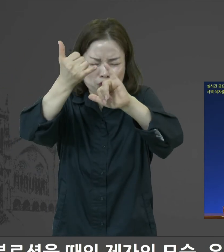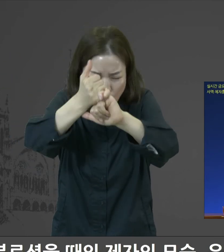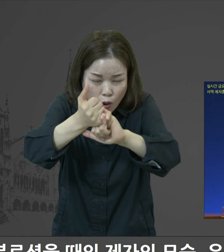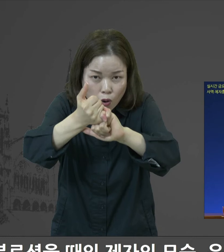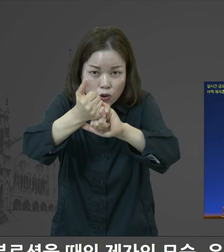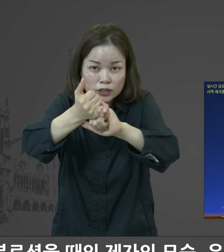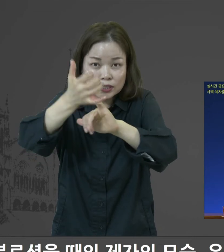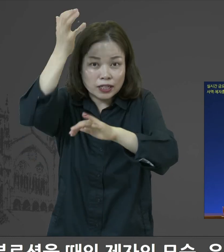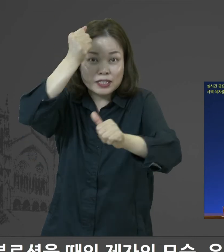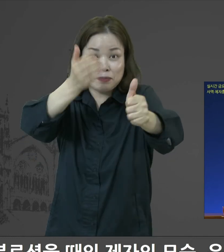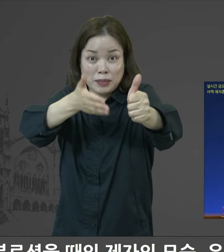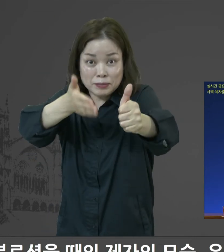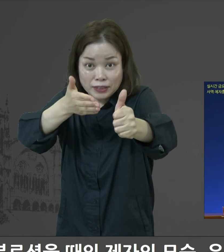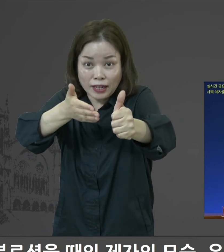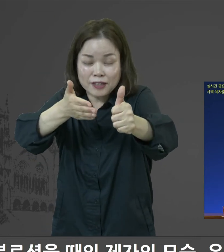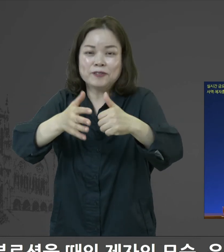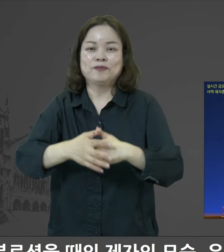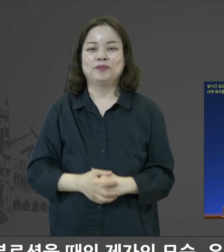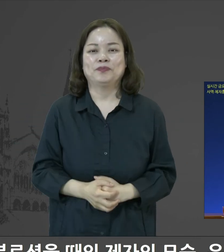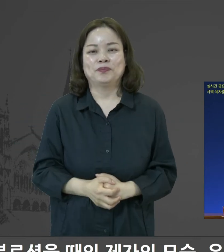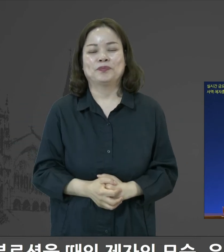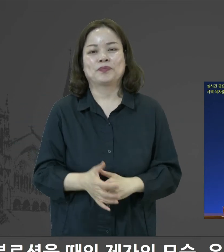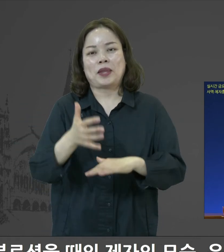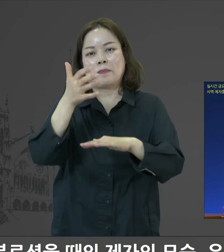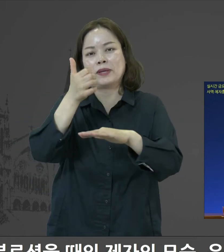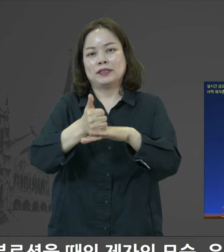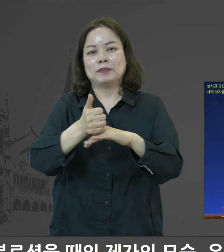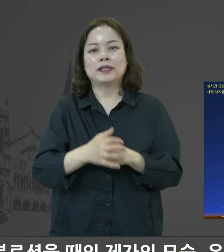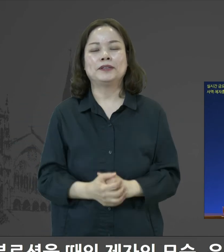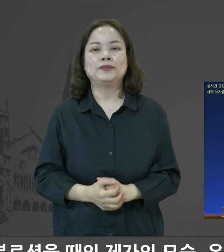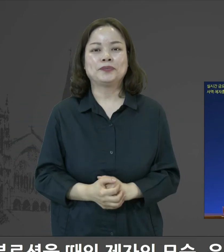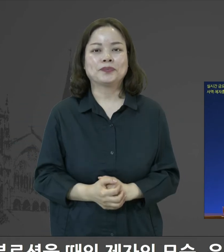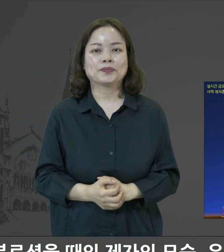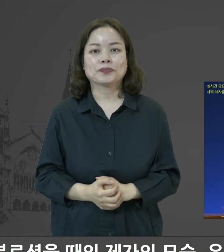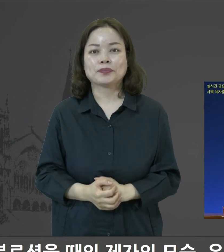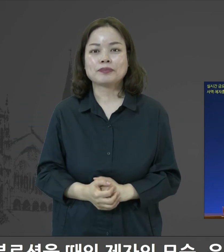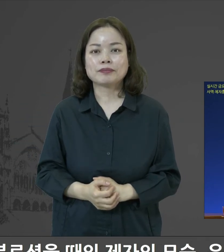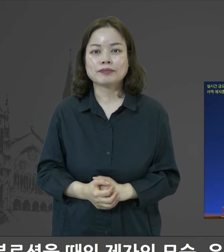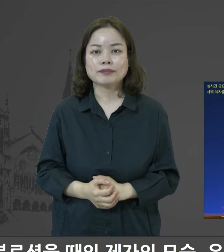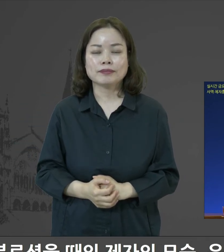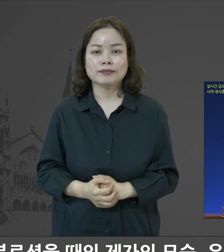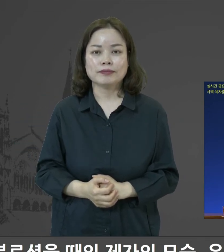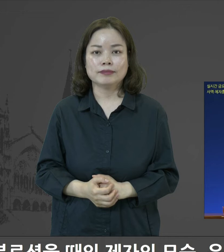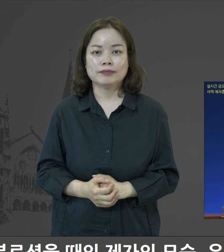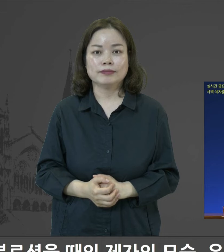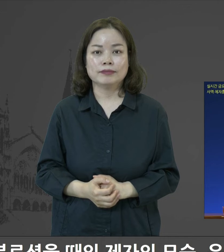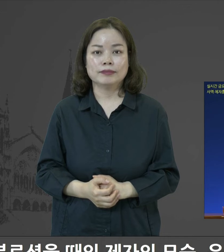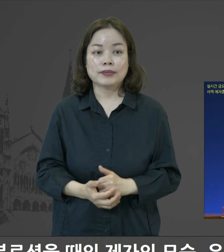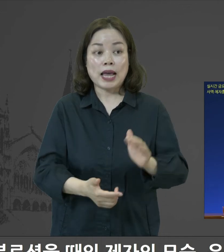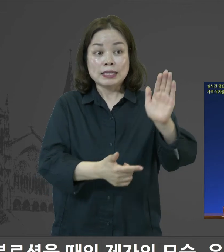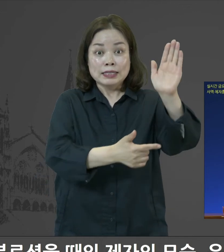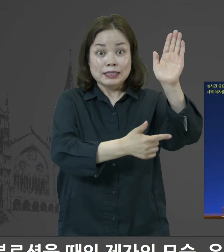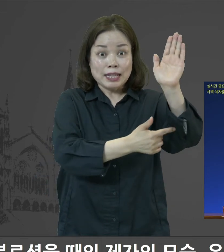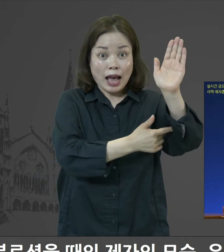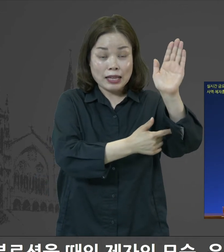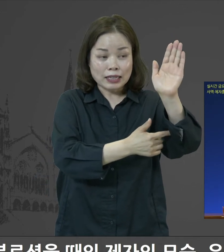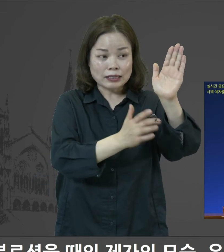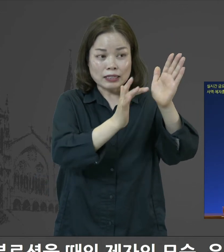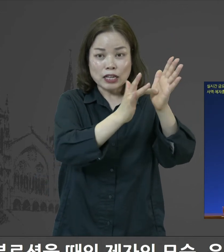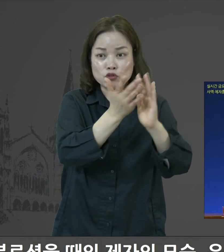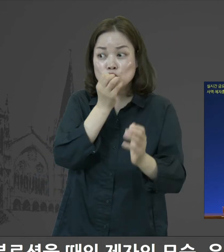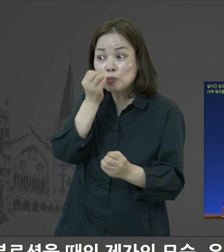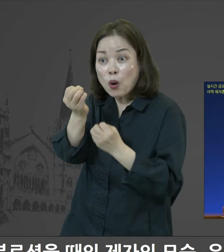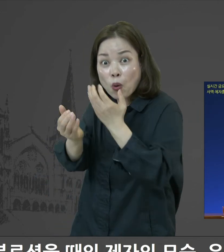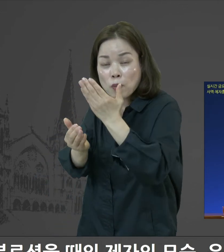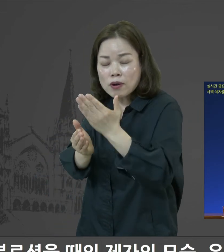되시기를 주의 이름으로 축원합니다. 이제 마지막입니다. 자, 이렇게 나다나엘이 예수님을 고백할 때 그